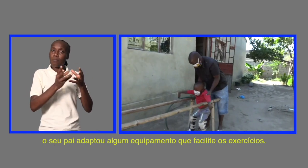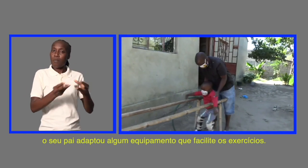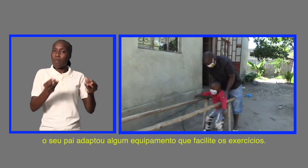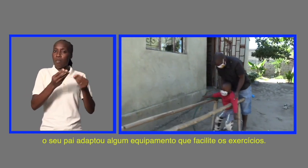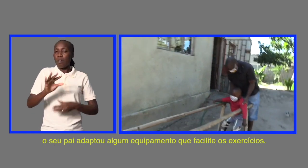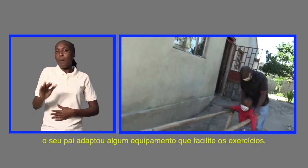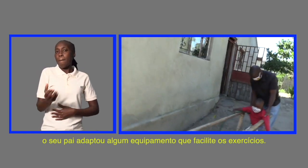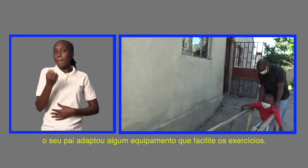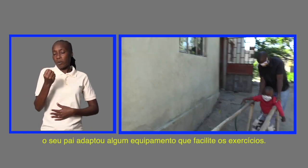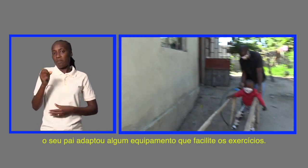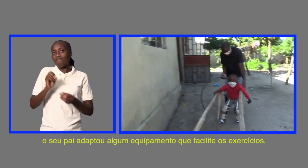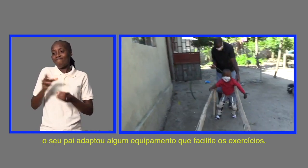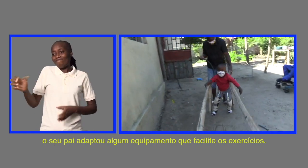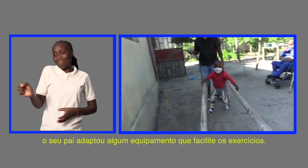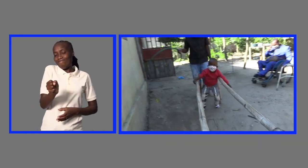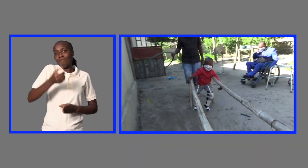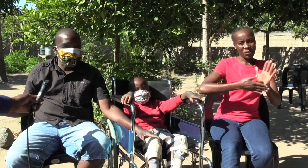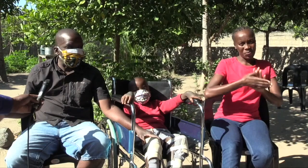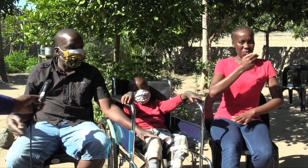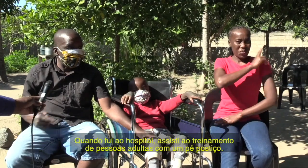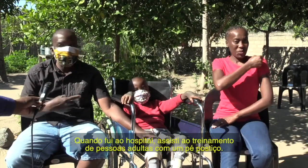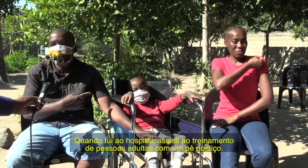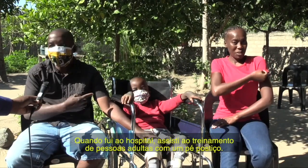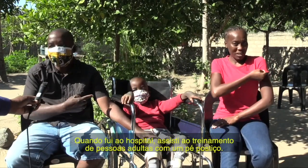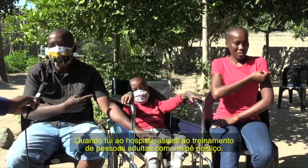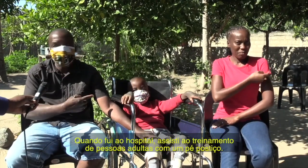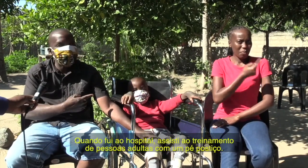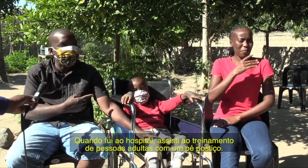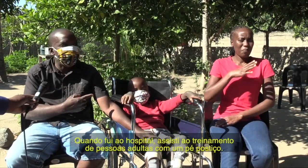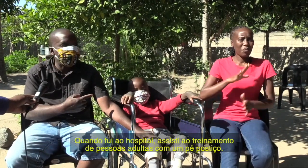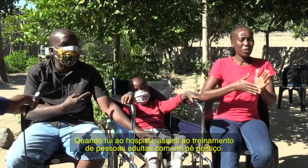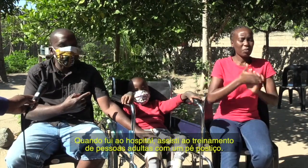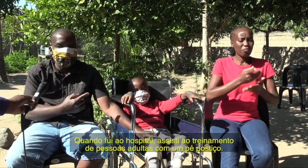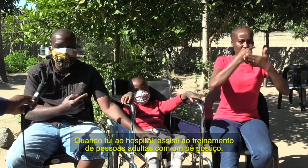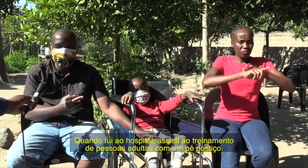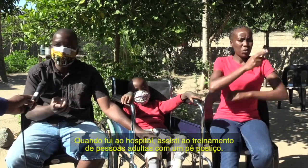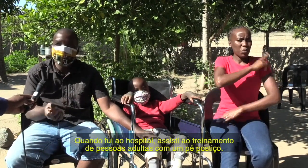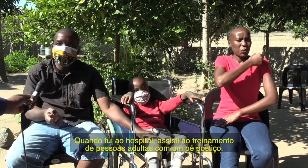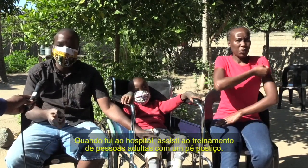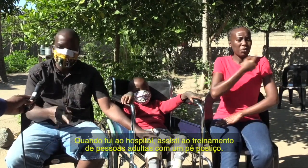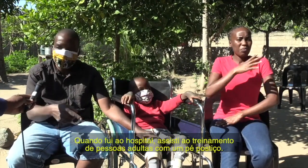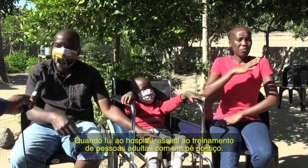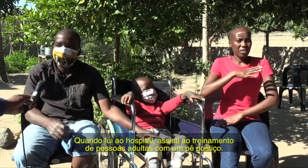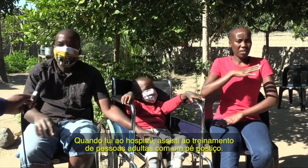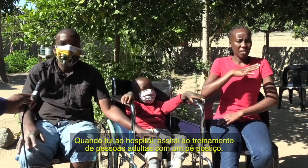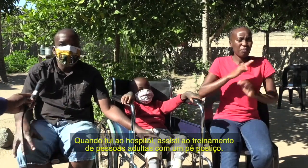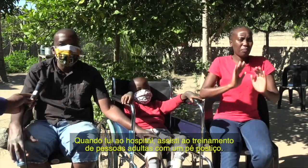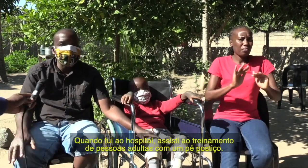equipamento que facilite os exercícios quando fui para lá para o hospital fui assistir aquele